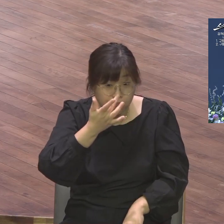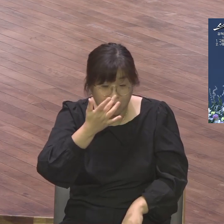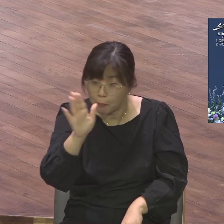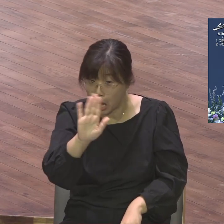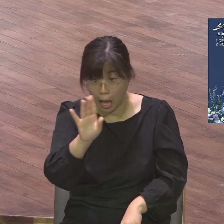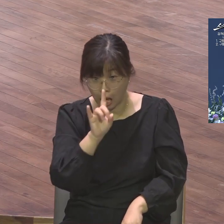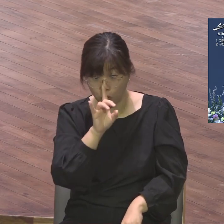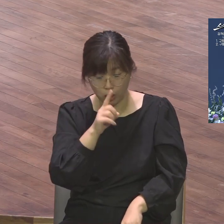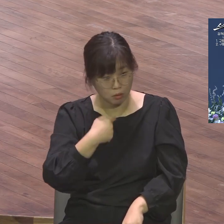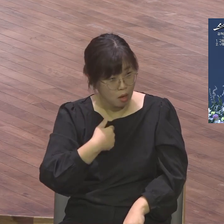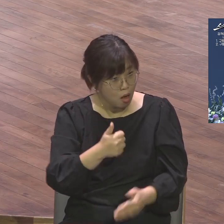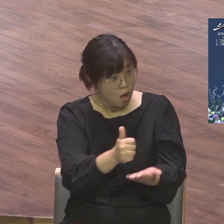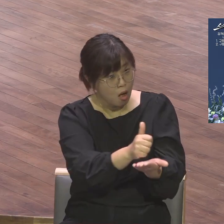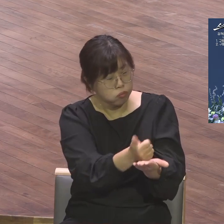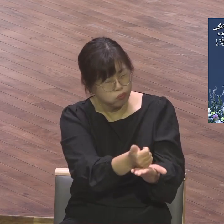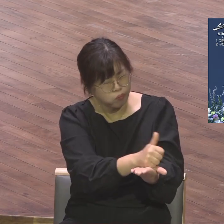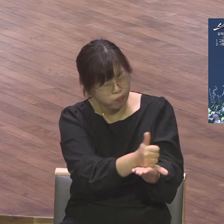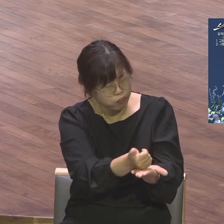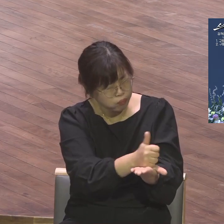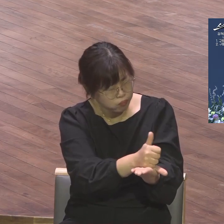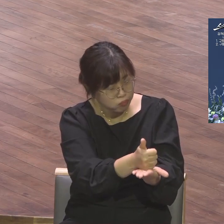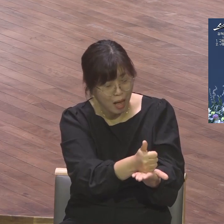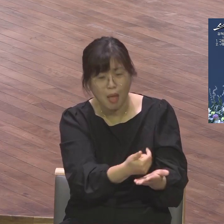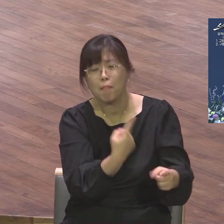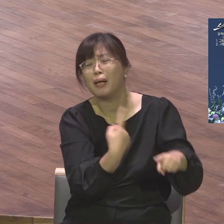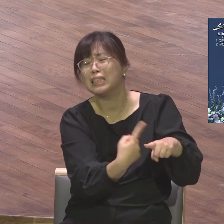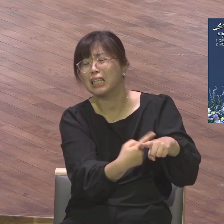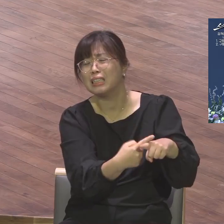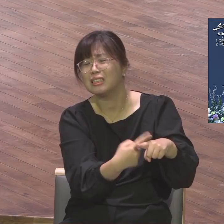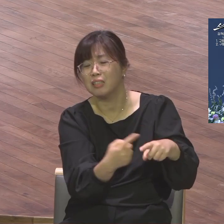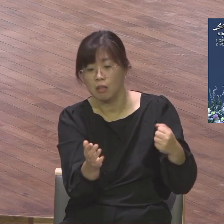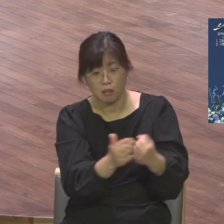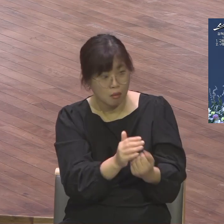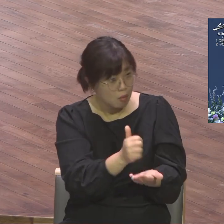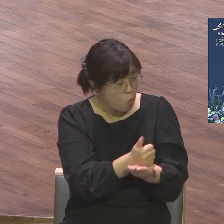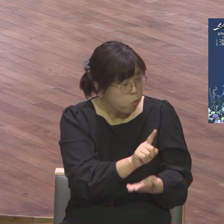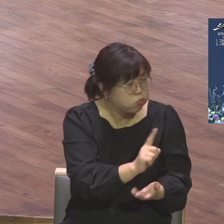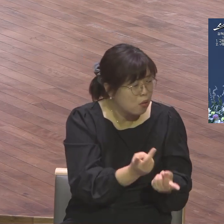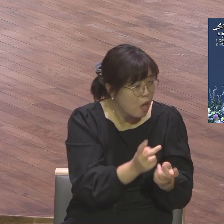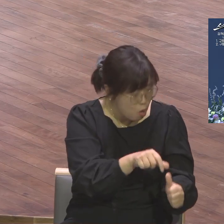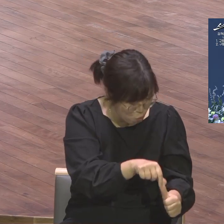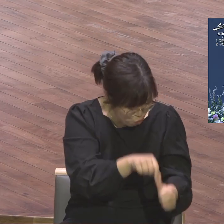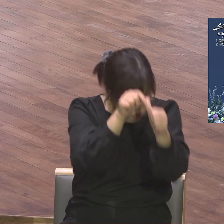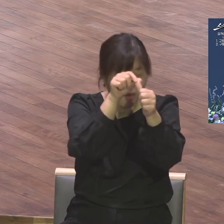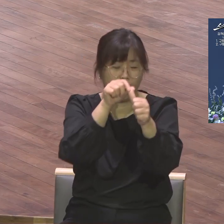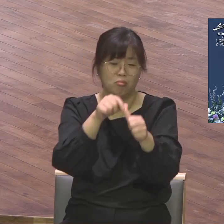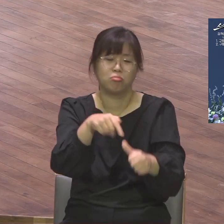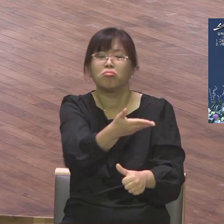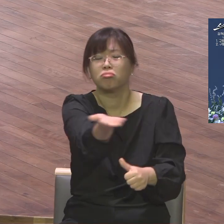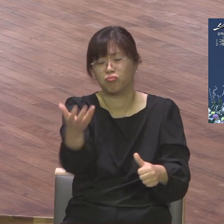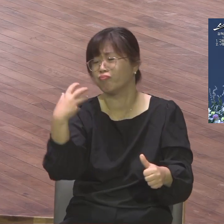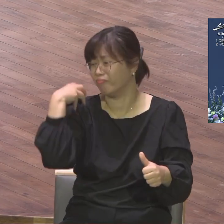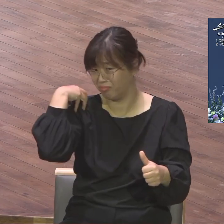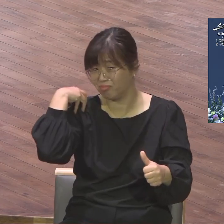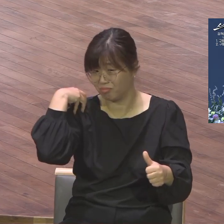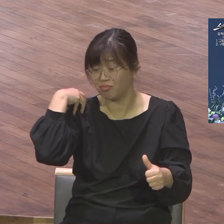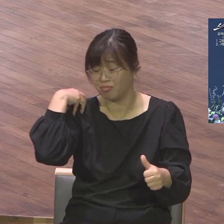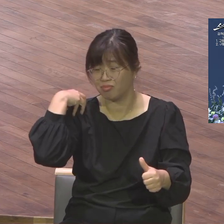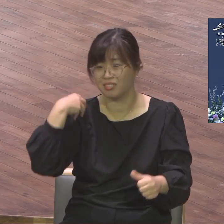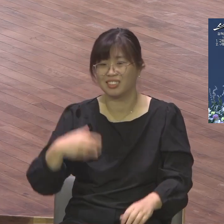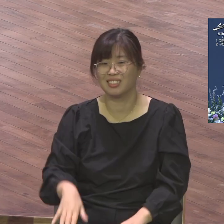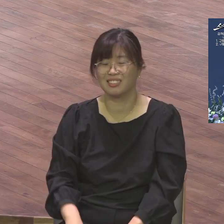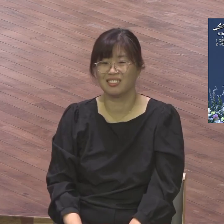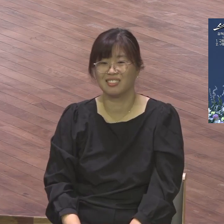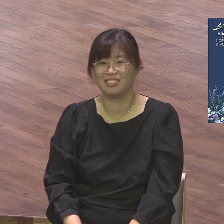은혜를 못 받았기 때문에 왔다리 갔다 하고 막 기분 따라 감정 따라 노는 거예요. 지금 얼마나 불쌍합니까? 밖에 나가면 사단에게 잡혀 반